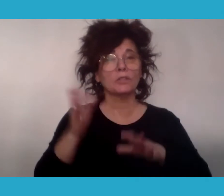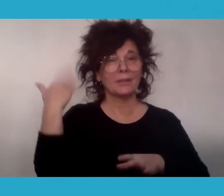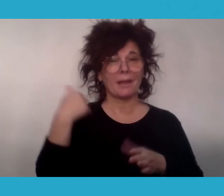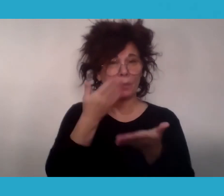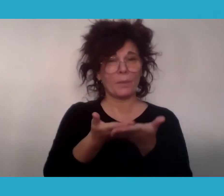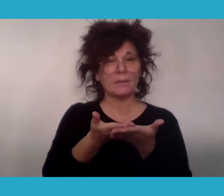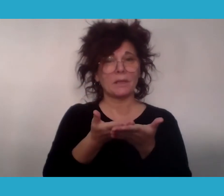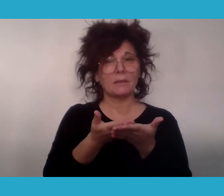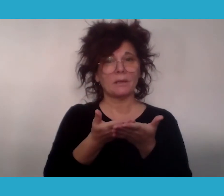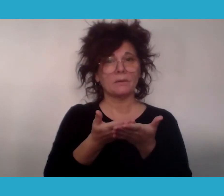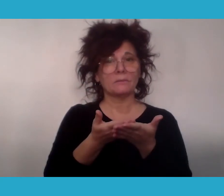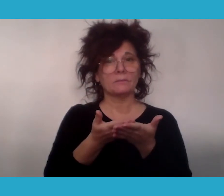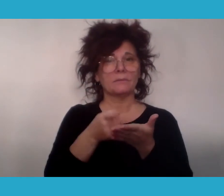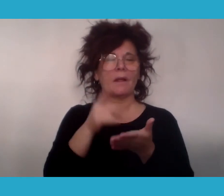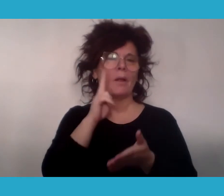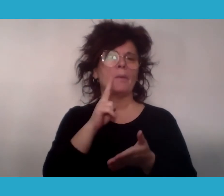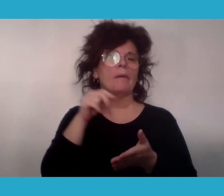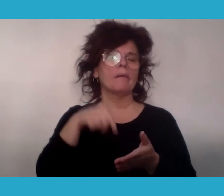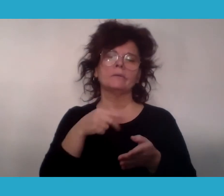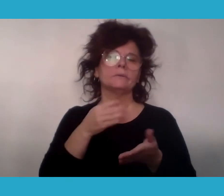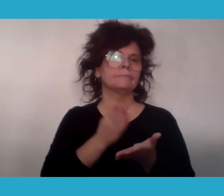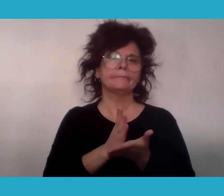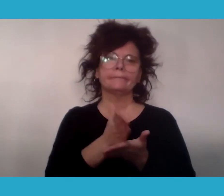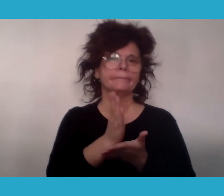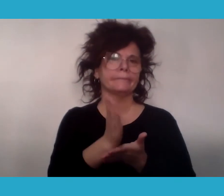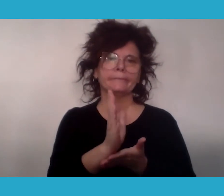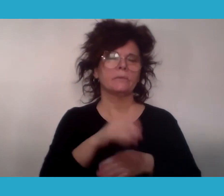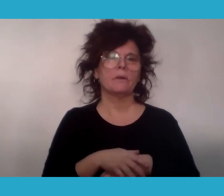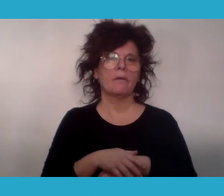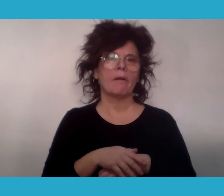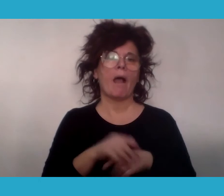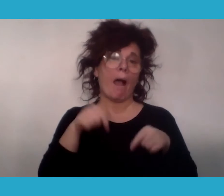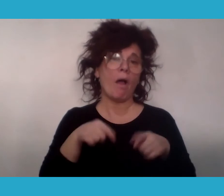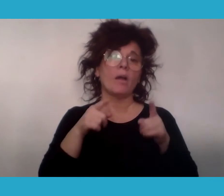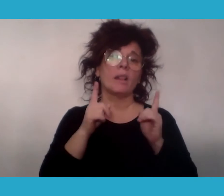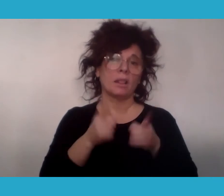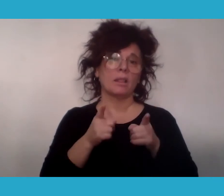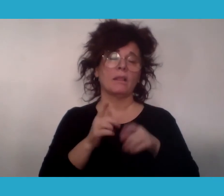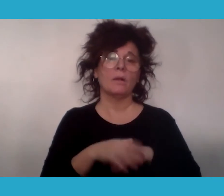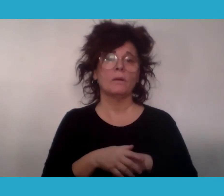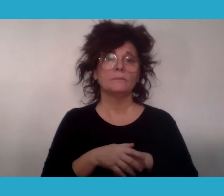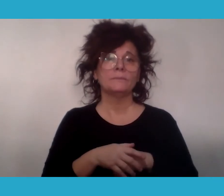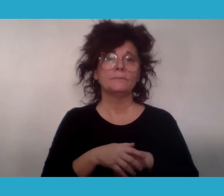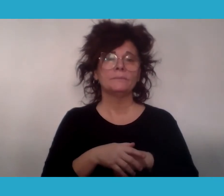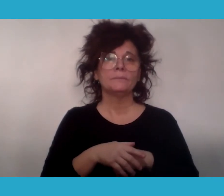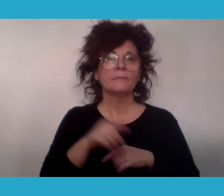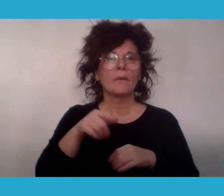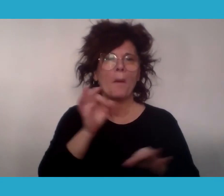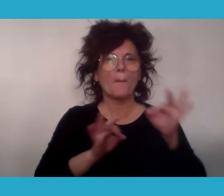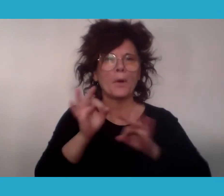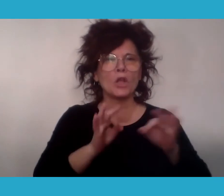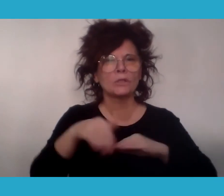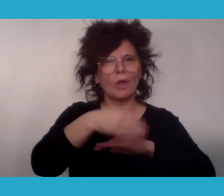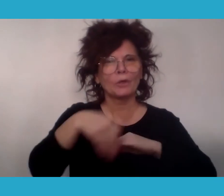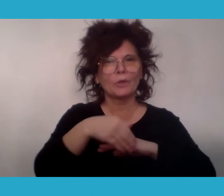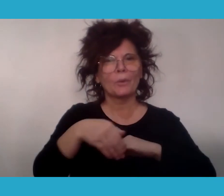cuenta que continuaría. De igual forma lo consideran ahora. Se anuncia en contra del proyecto de autovía Planirsa y explica que no le